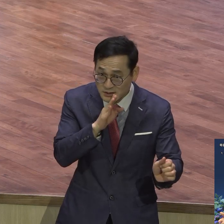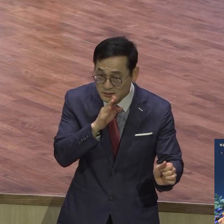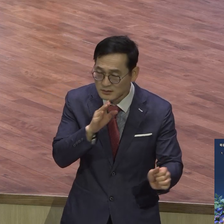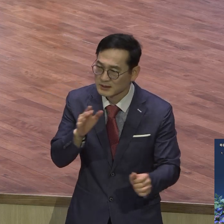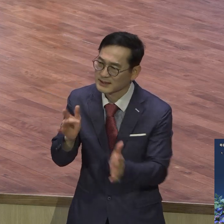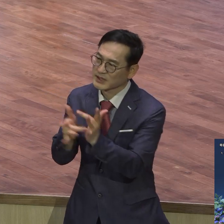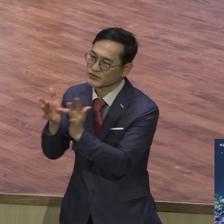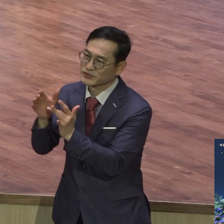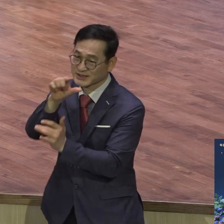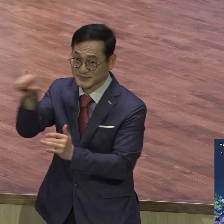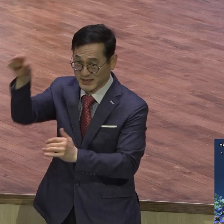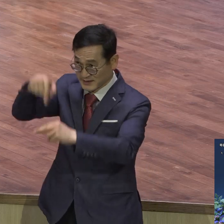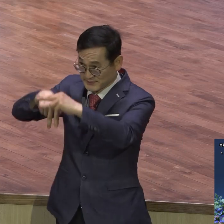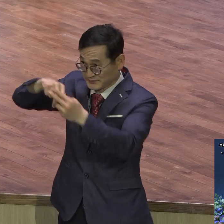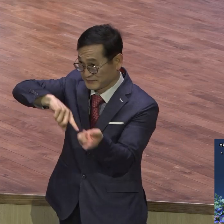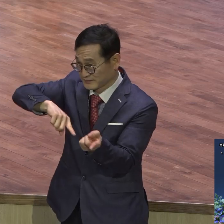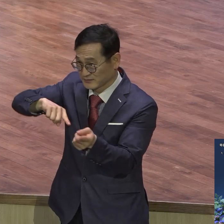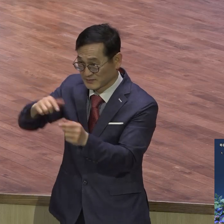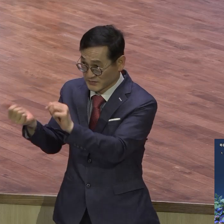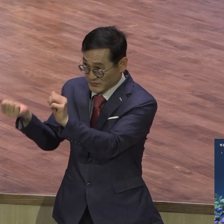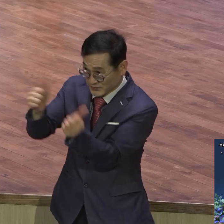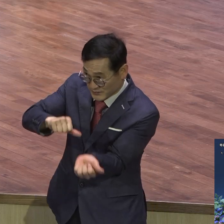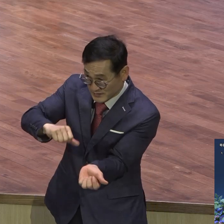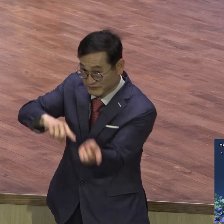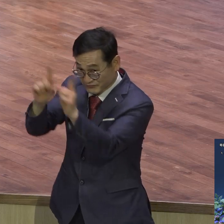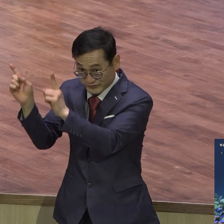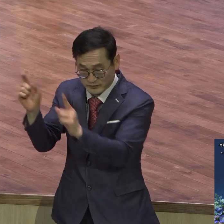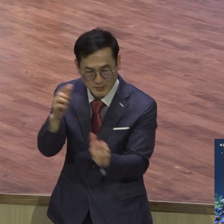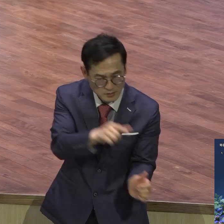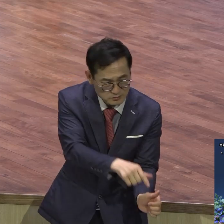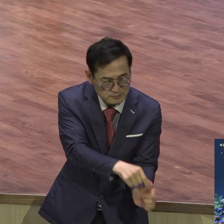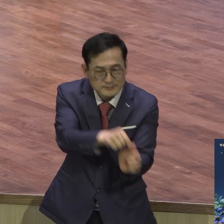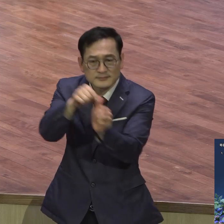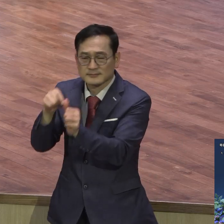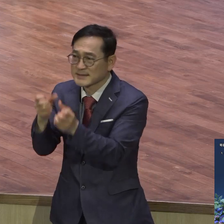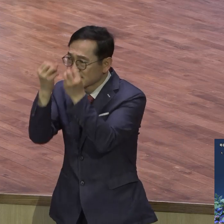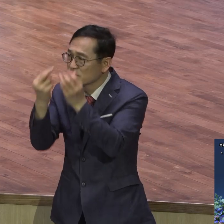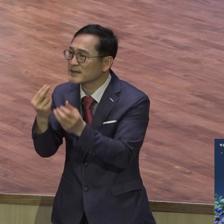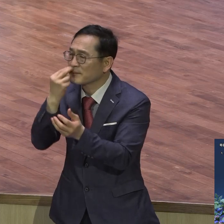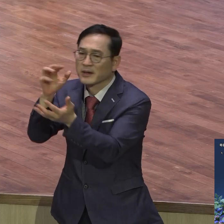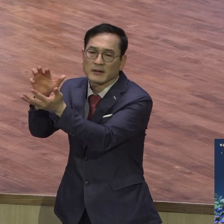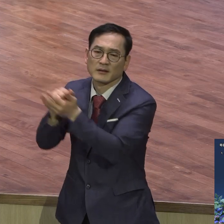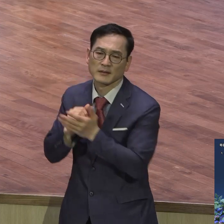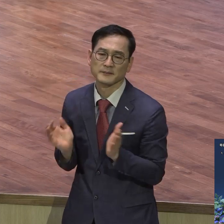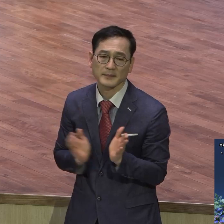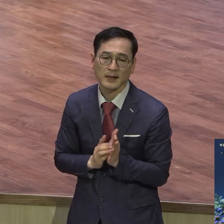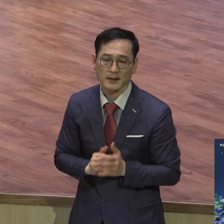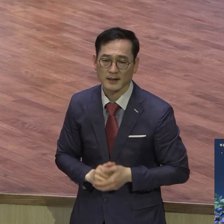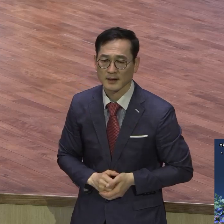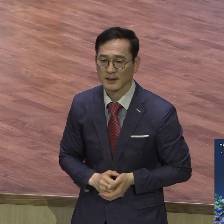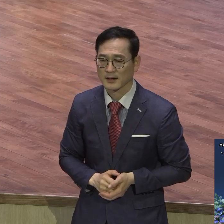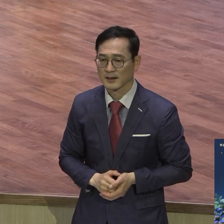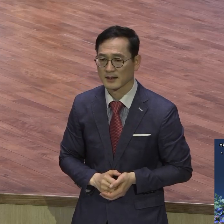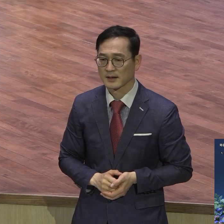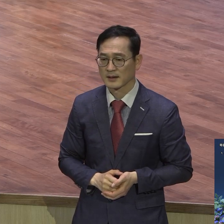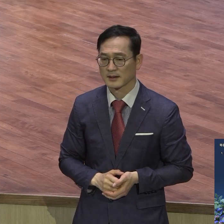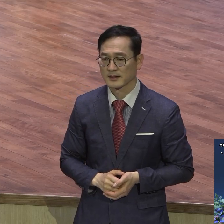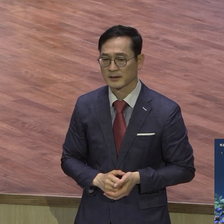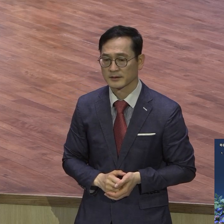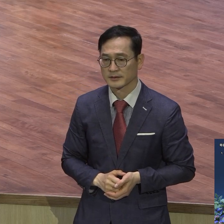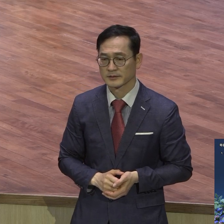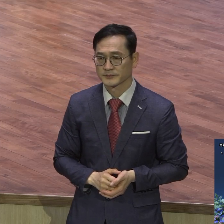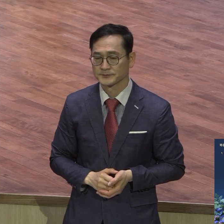주셨다 제 창조의 축복 거듭났습니다 새 생명 얻었어요 거듭났다 본의